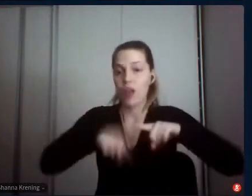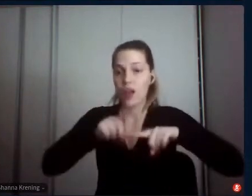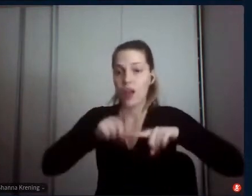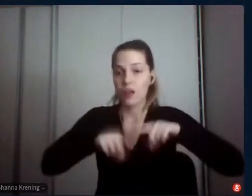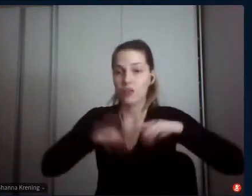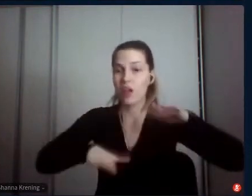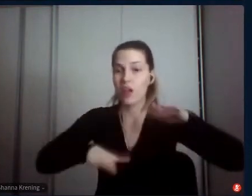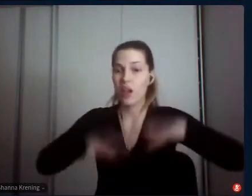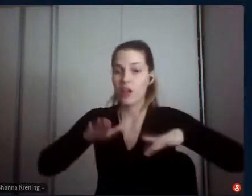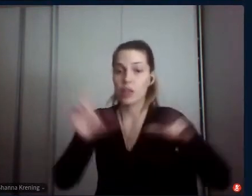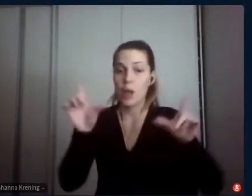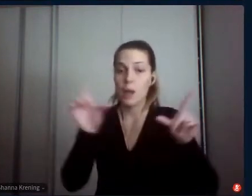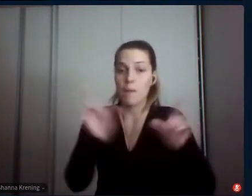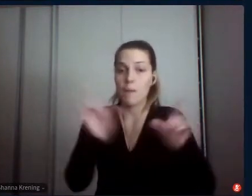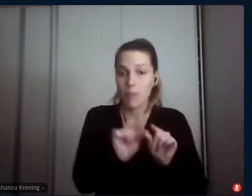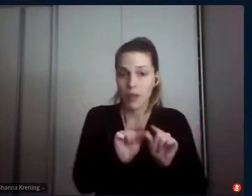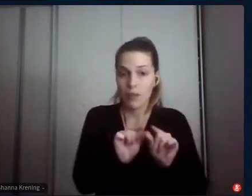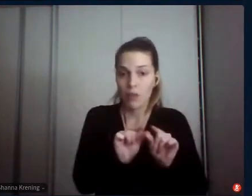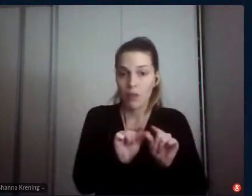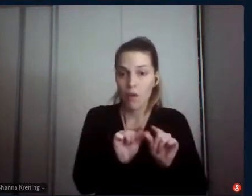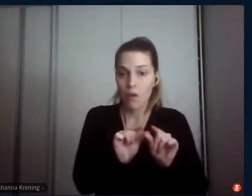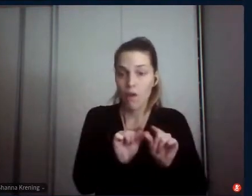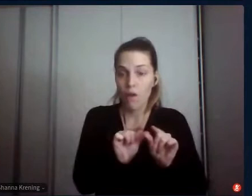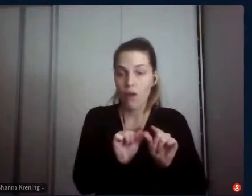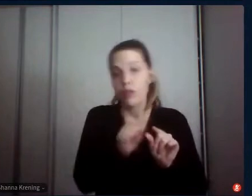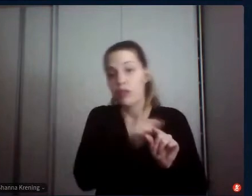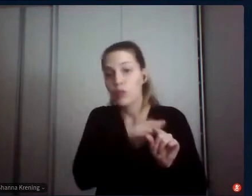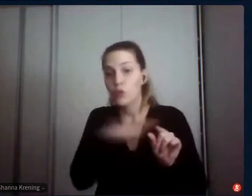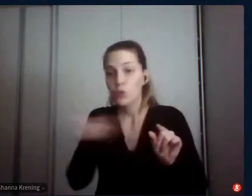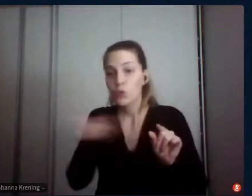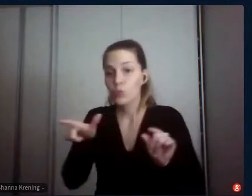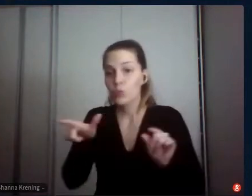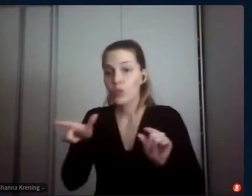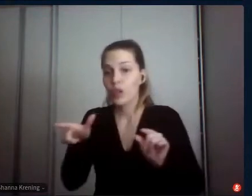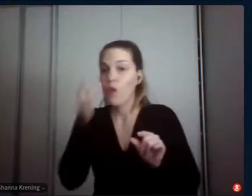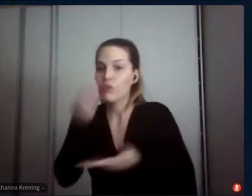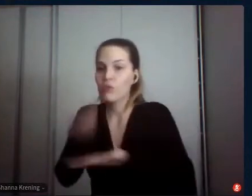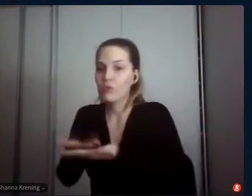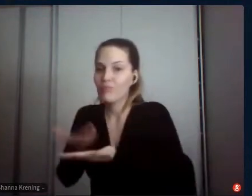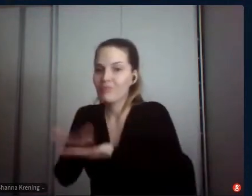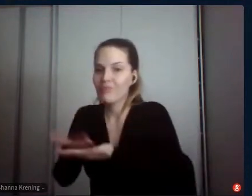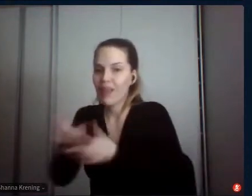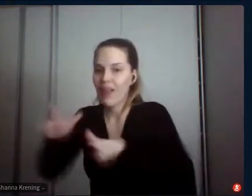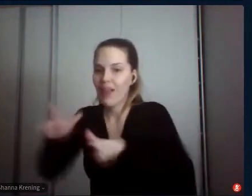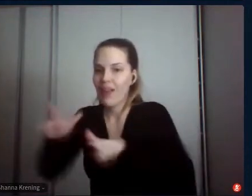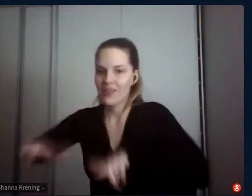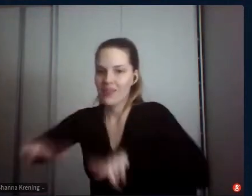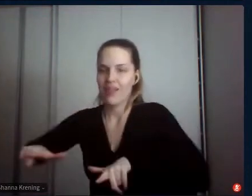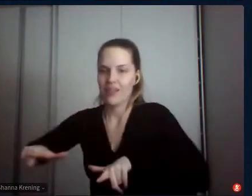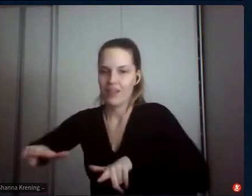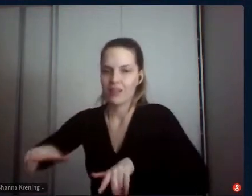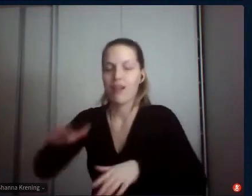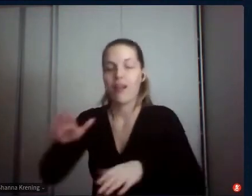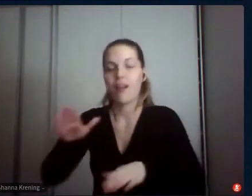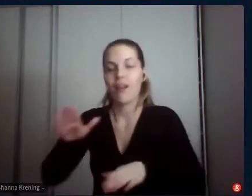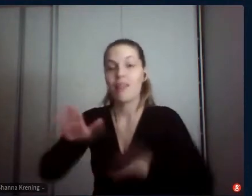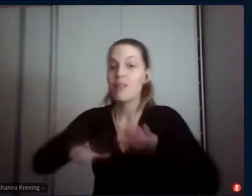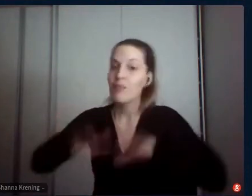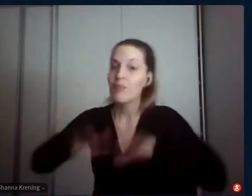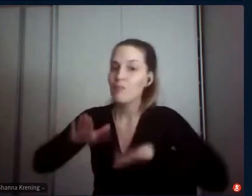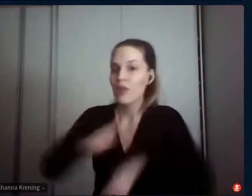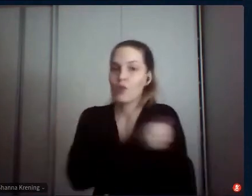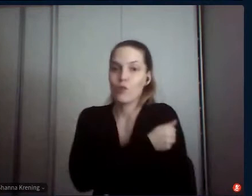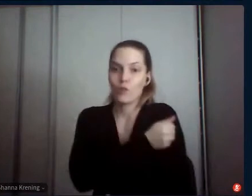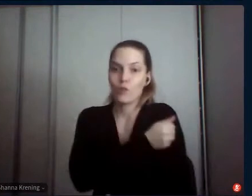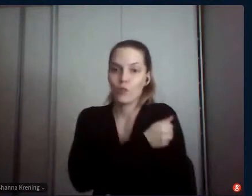do que a carga horária que você estaria em sala de aula. Isso vai depender muito do aluno. A gente trabalha com médias, a gente não trabalha com